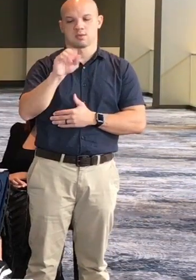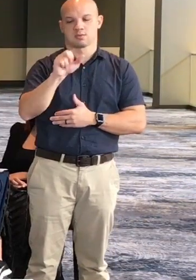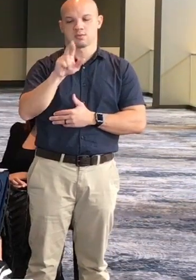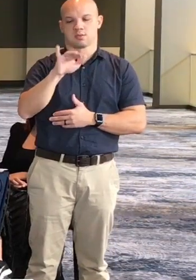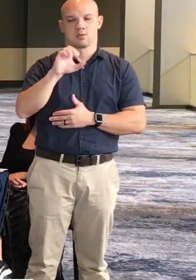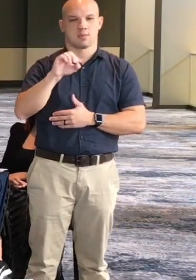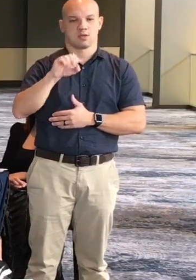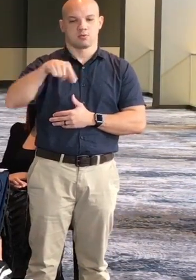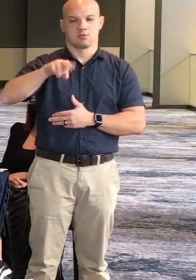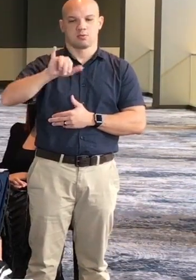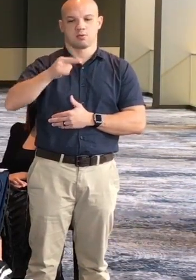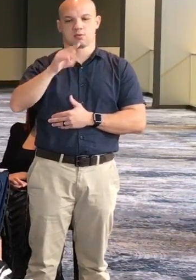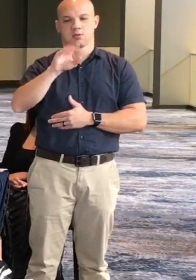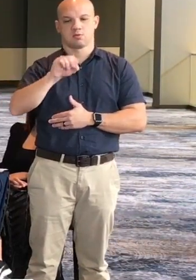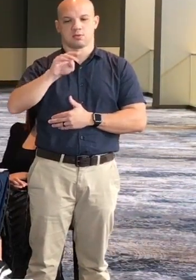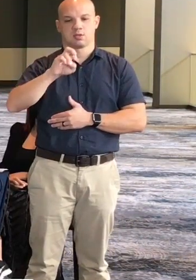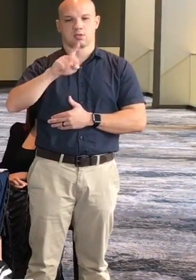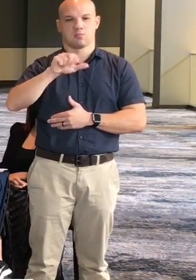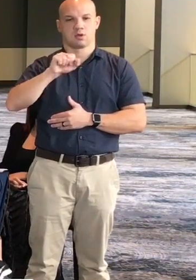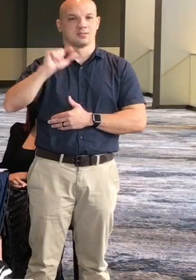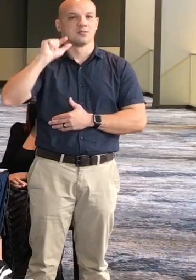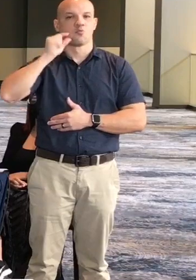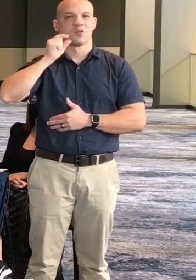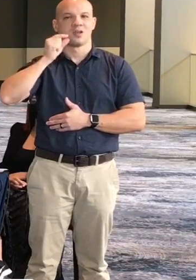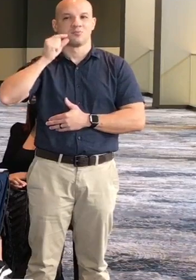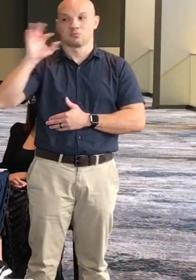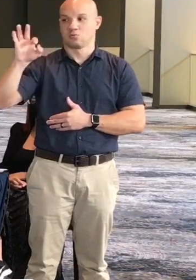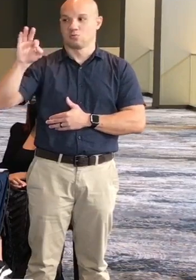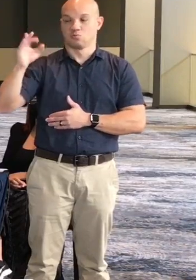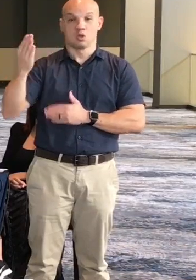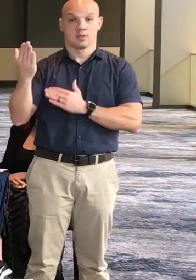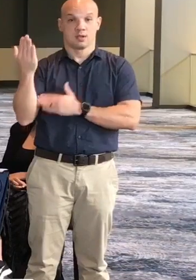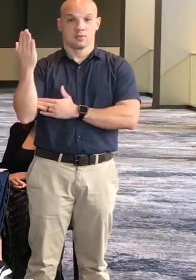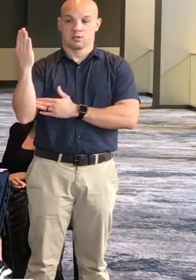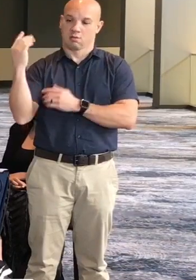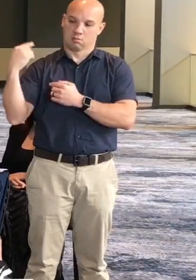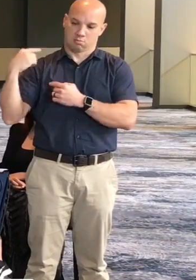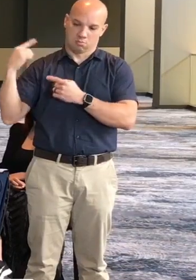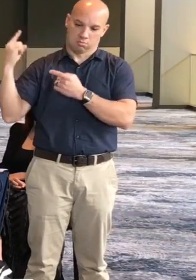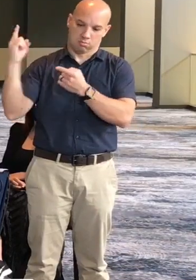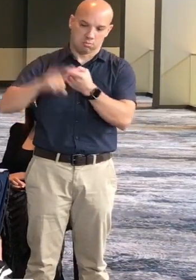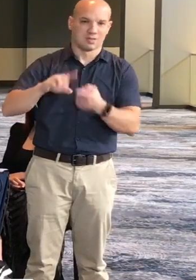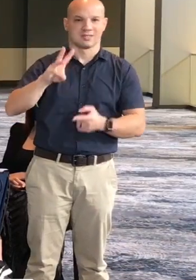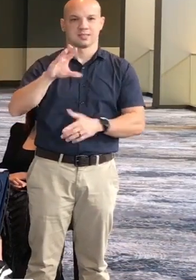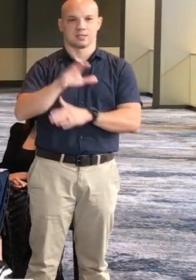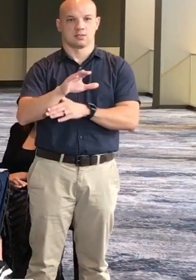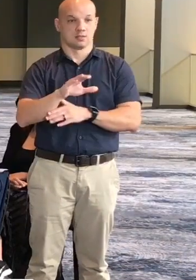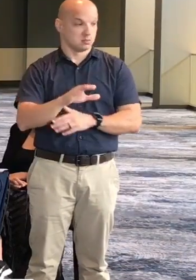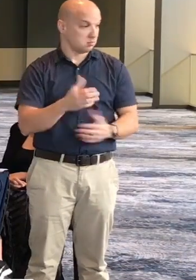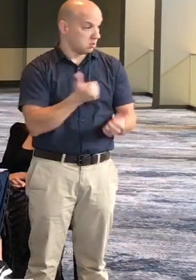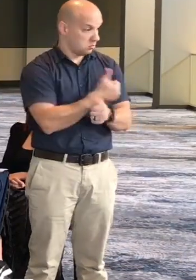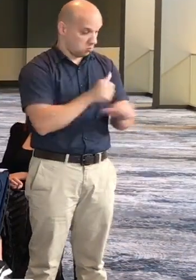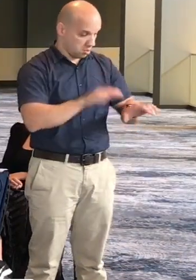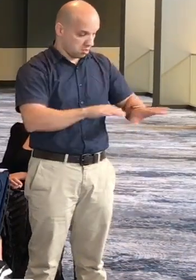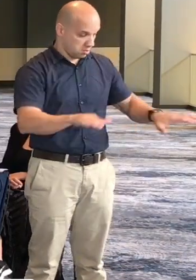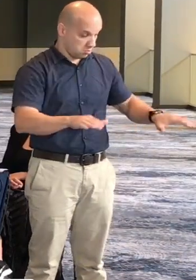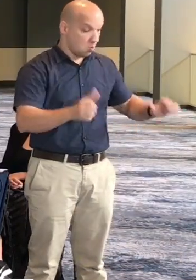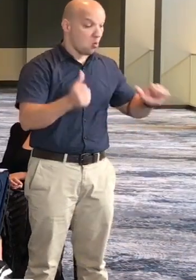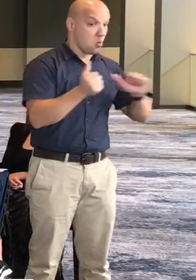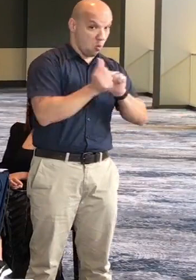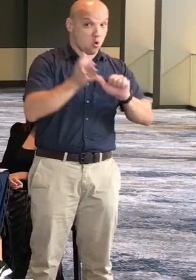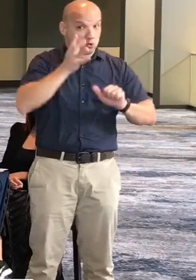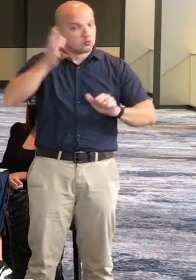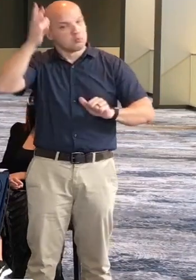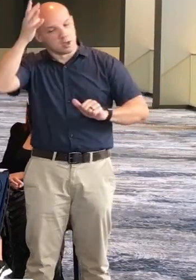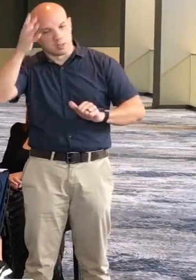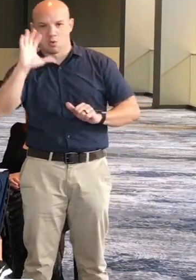en Guaynabo, desde las 9 de la mañana hasta las 6 de la tarde, donde todo niño, acompañado de su padre o